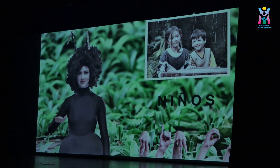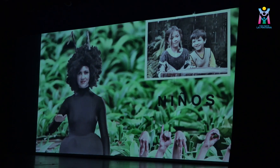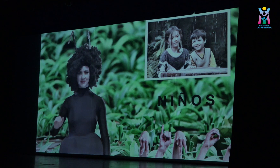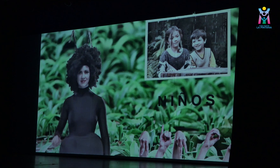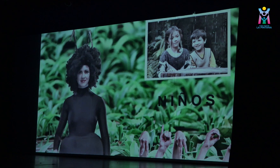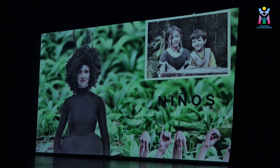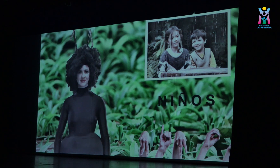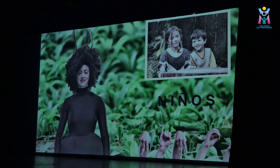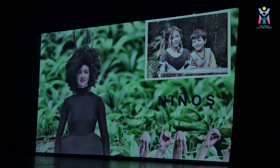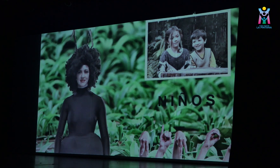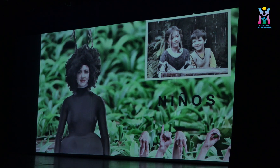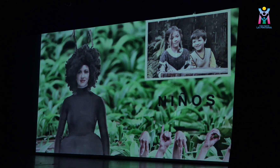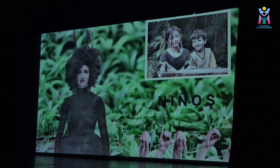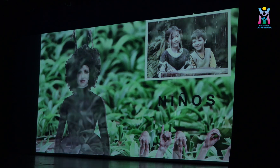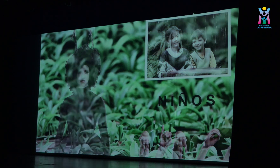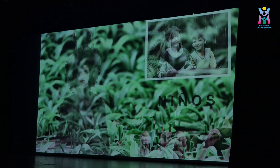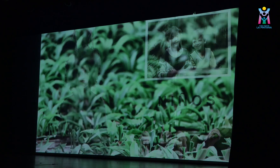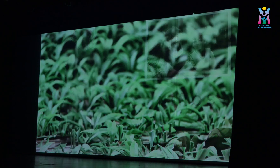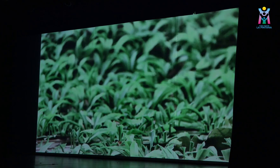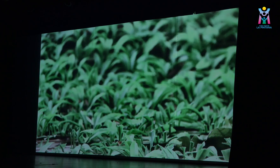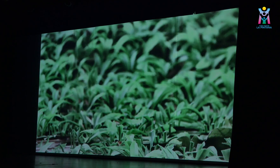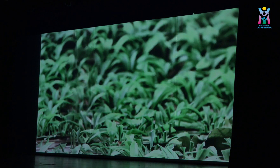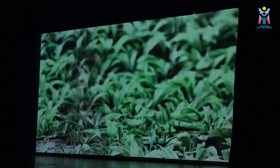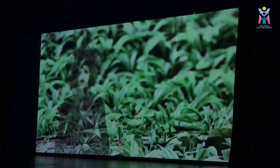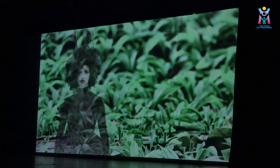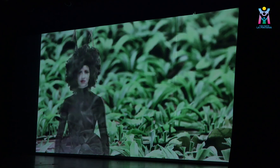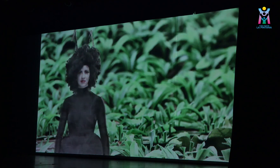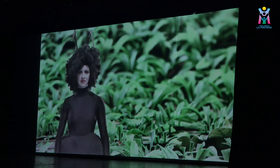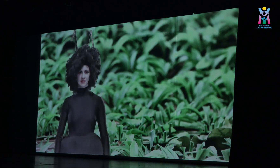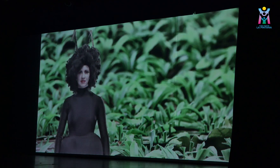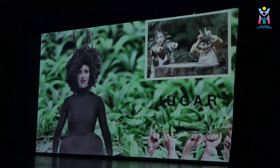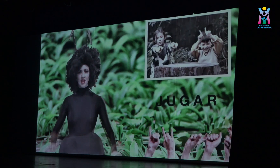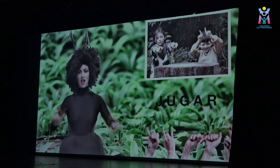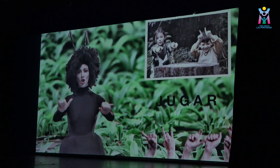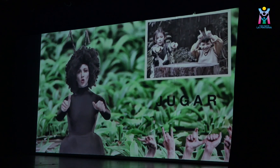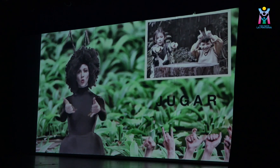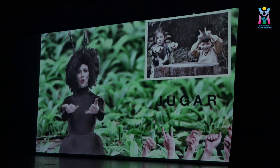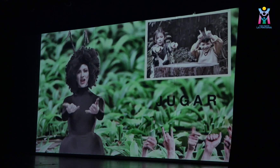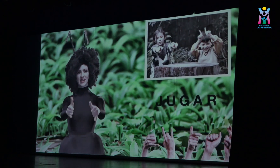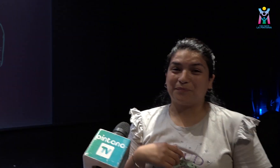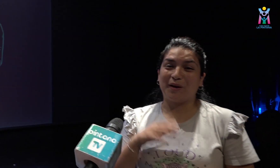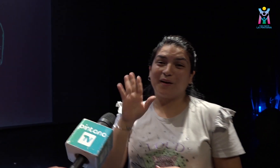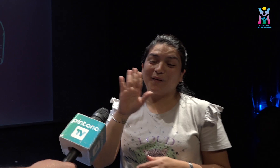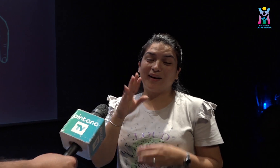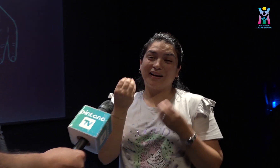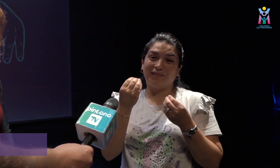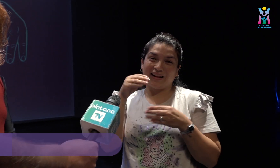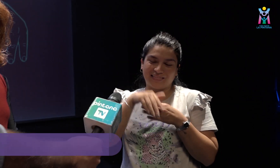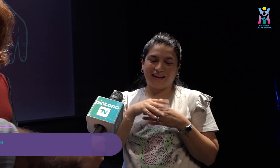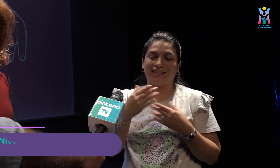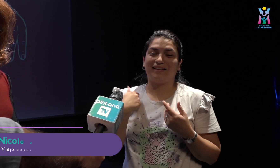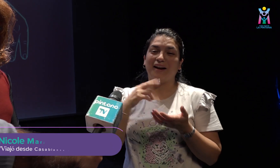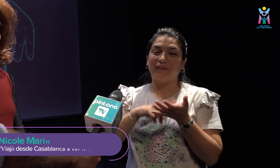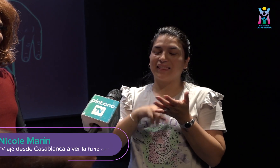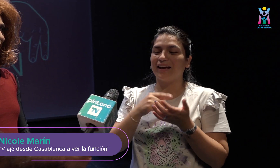todos, incluidas a las personas en situación de discapacidad de origen auditivo. Hola, buenas tardes. La verdad es que